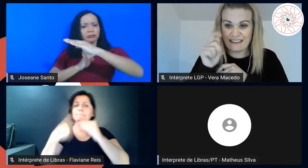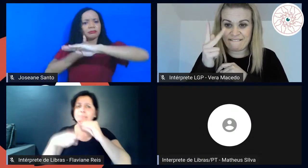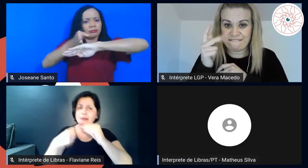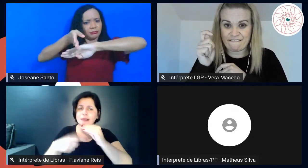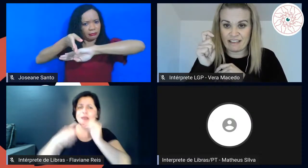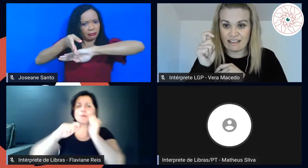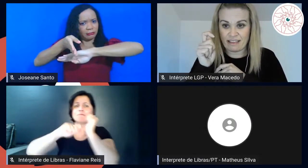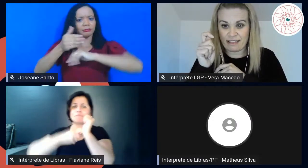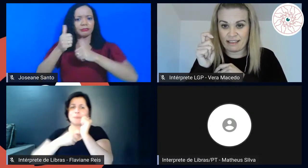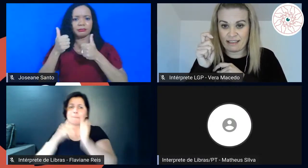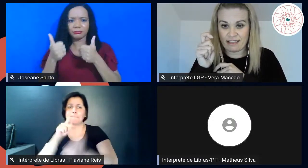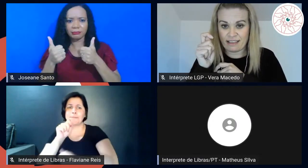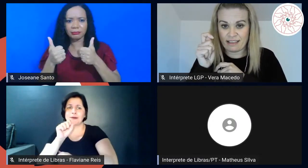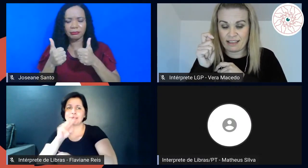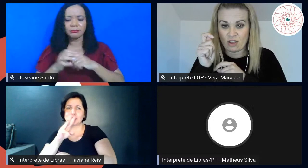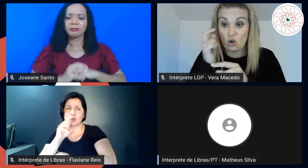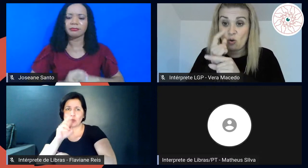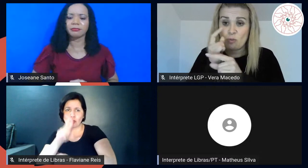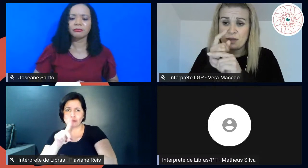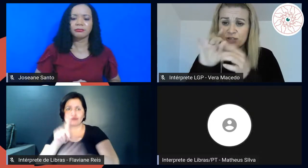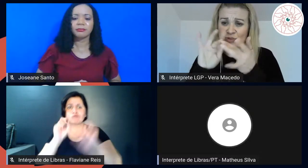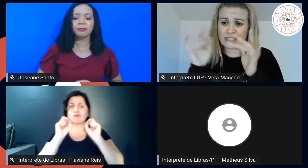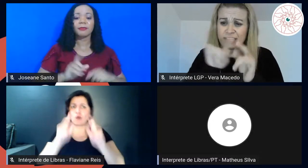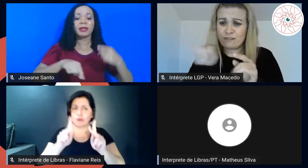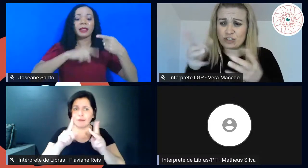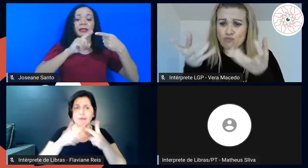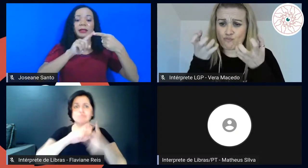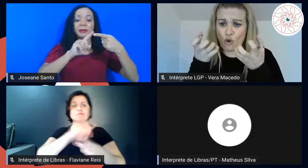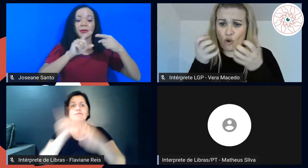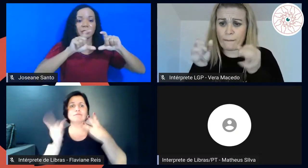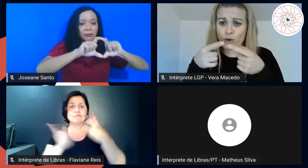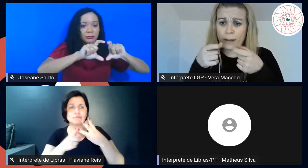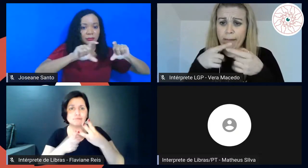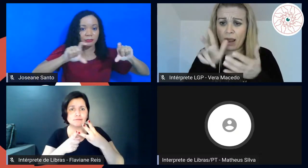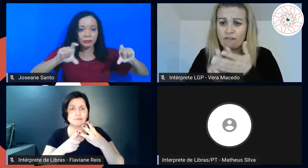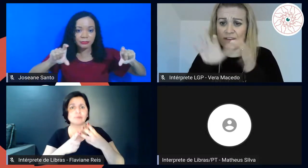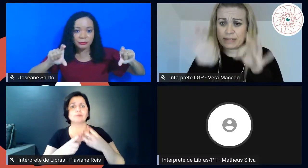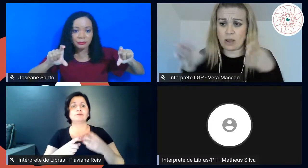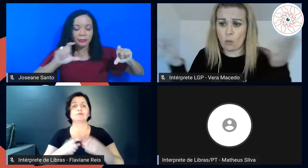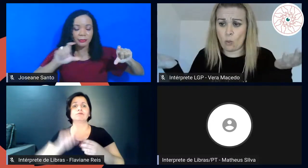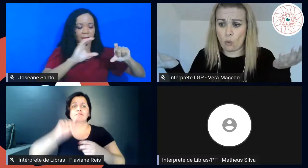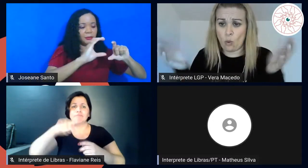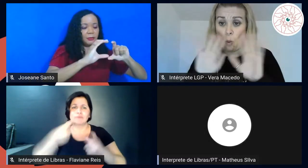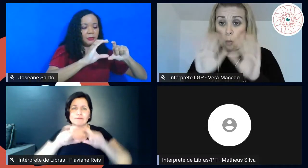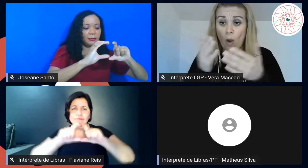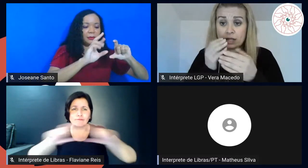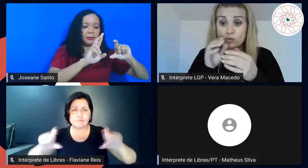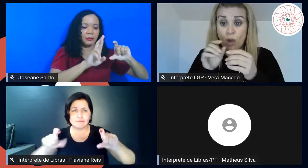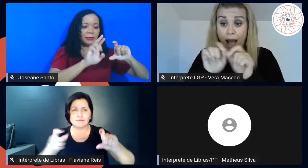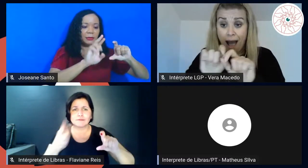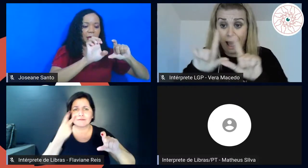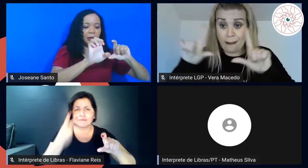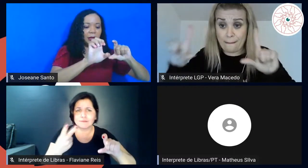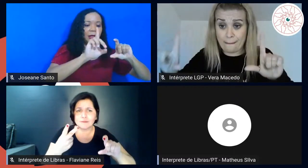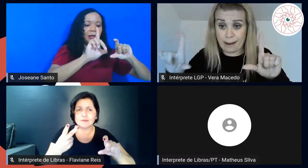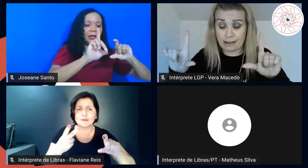Even o mesmo site que vocês receberam por e-mail confirmação. Ao acessar o